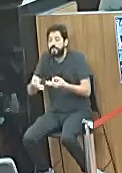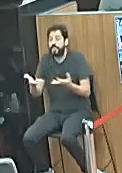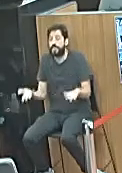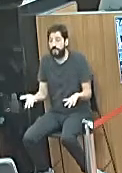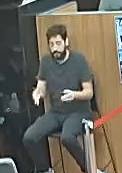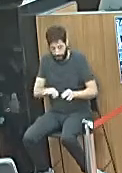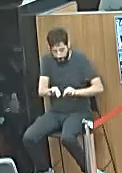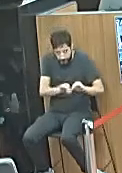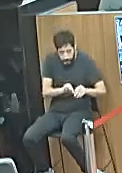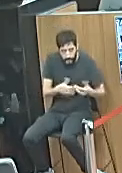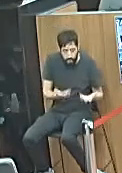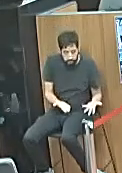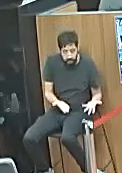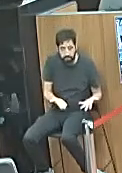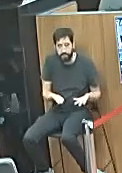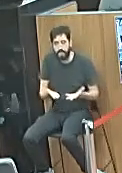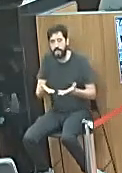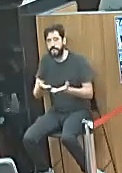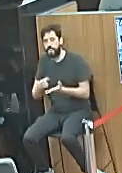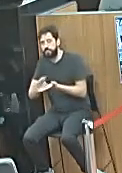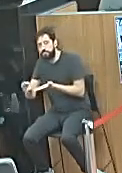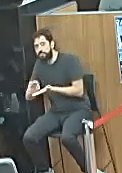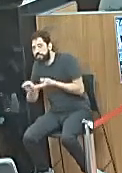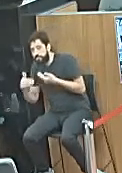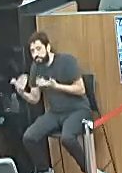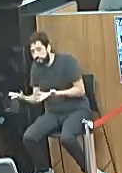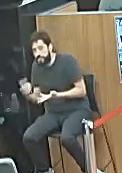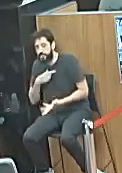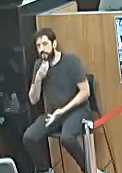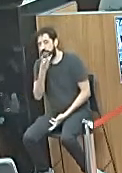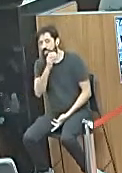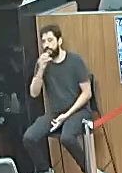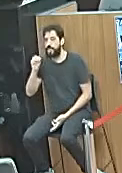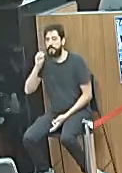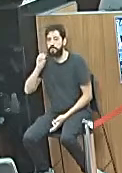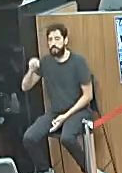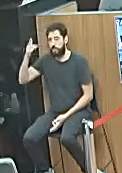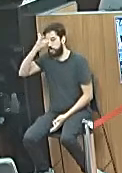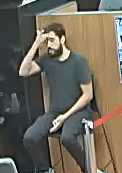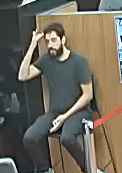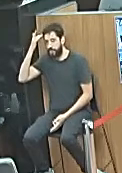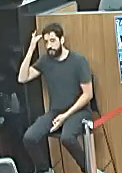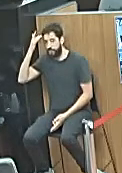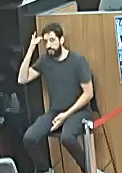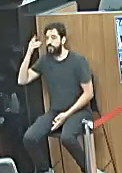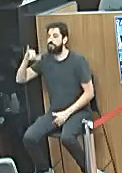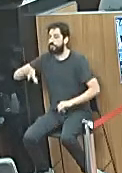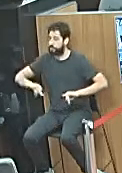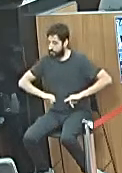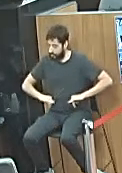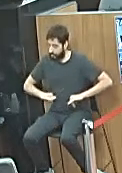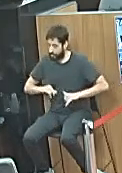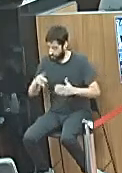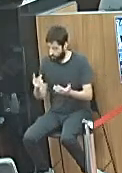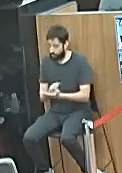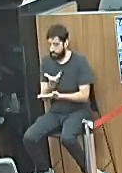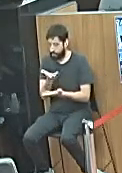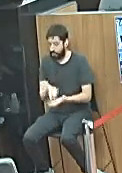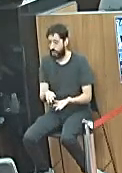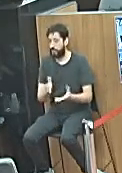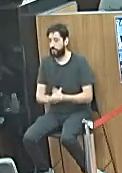projetos recursos são 300 mil habitantes diretamente empatados com a situação